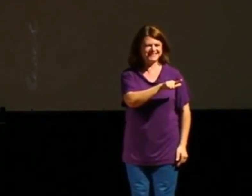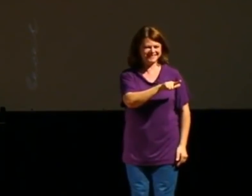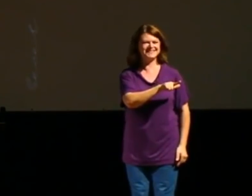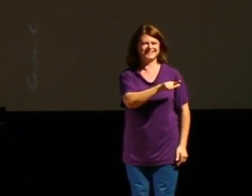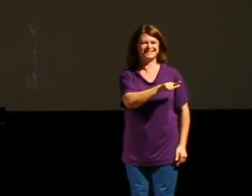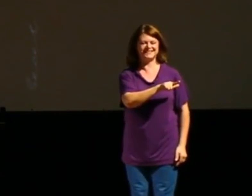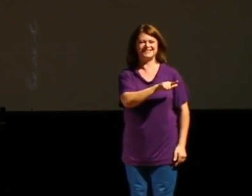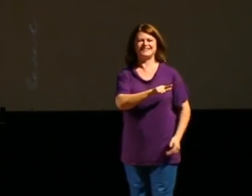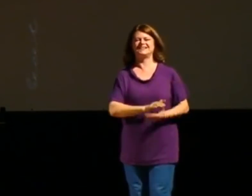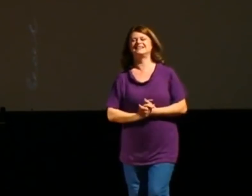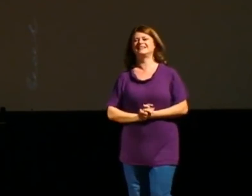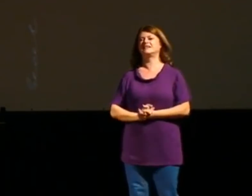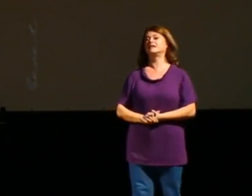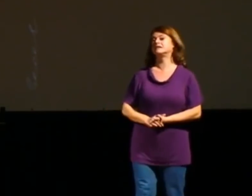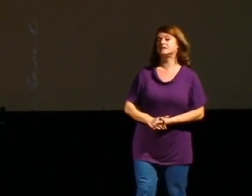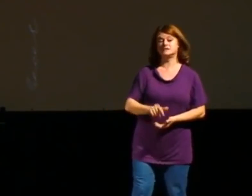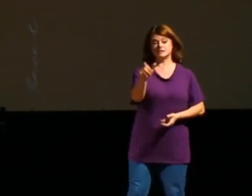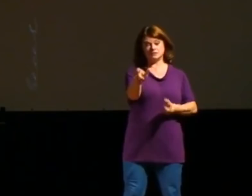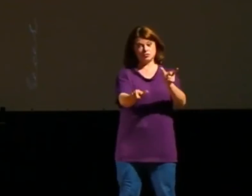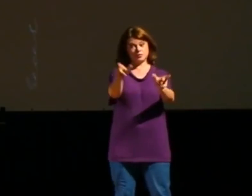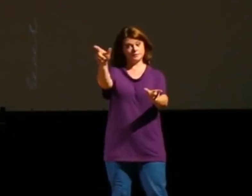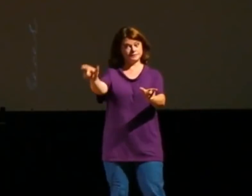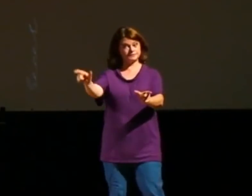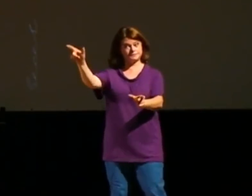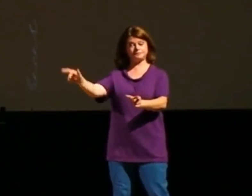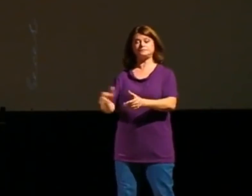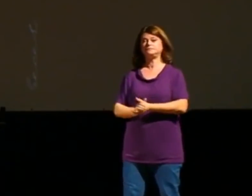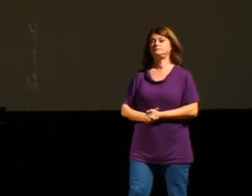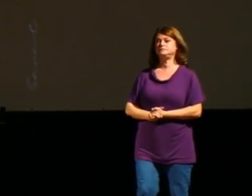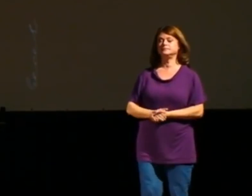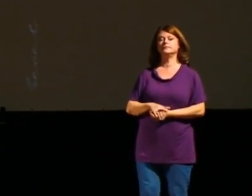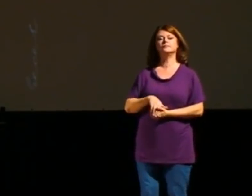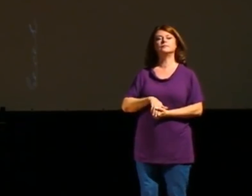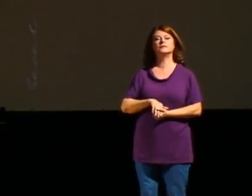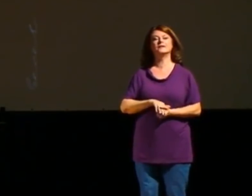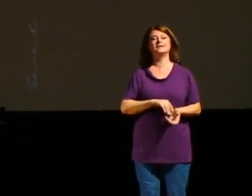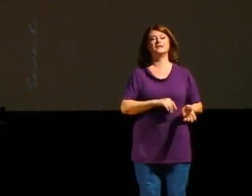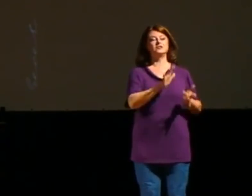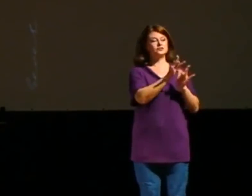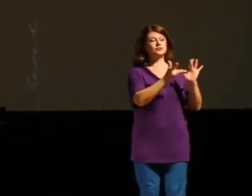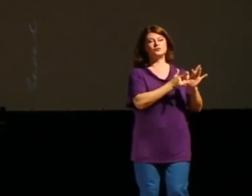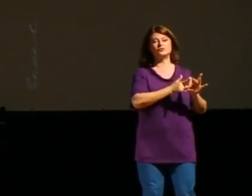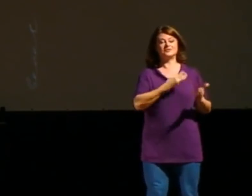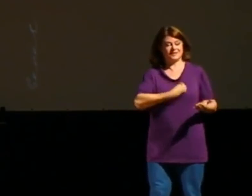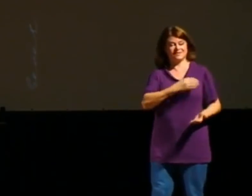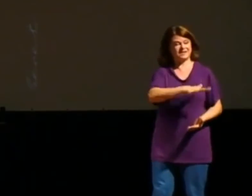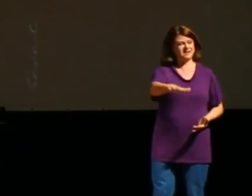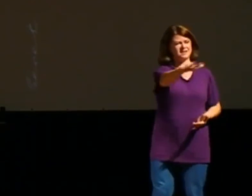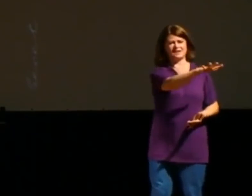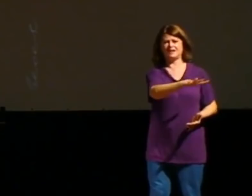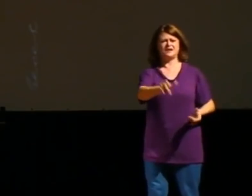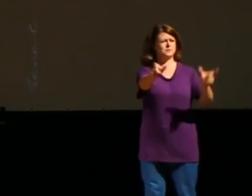homens, então, Jesus sai desse lugar da não fé e ele entra no lugar de fé, onde tem gente que crê que Jesus